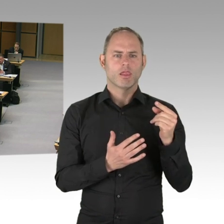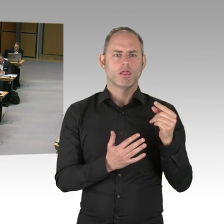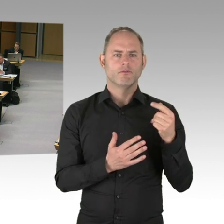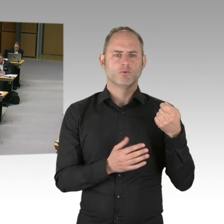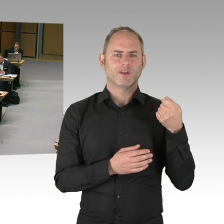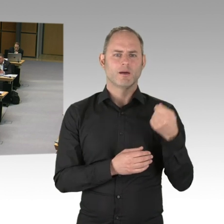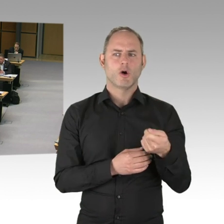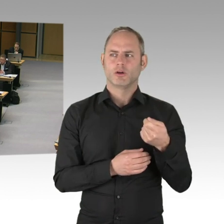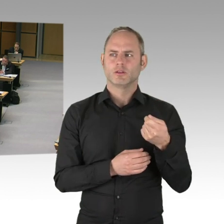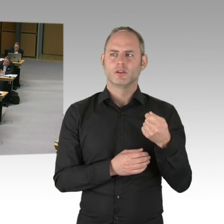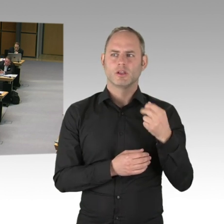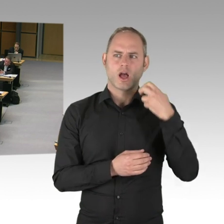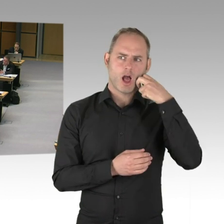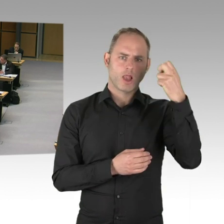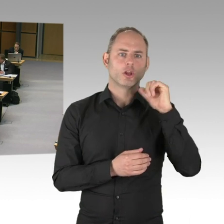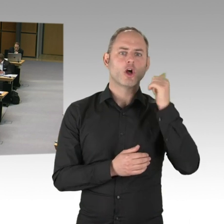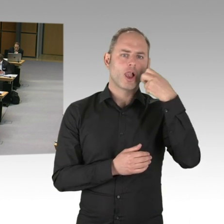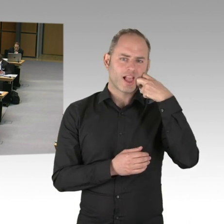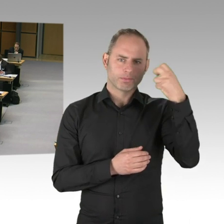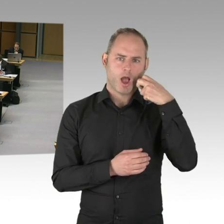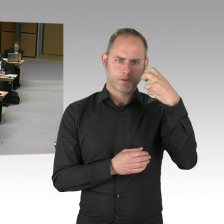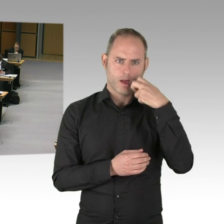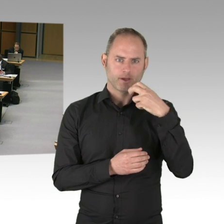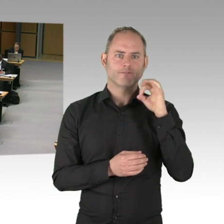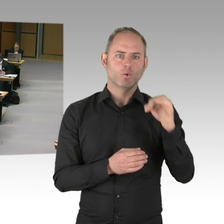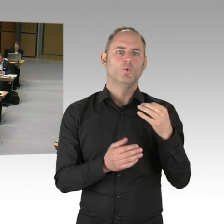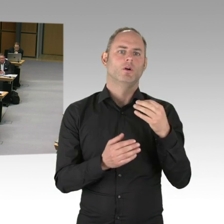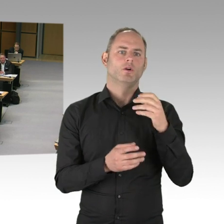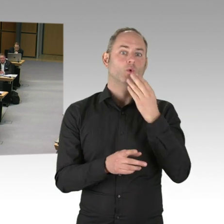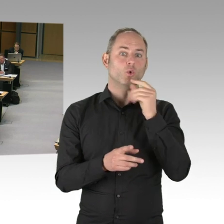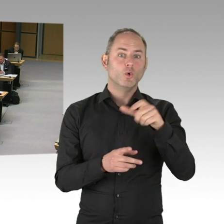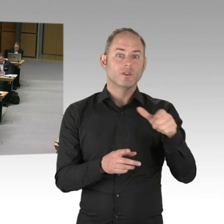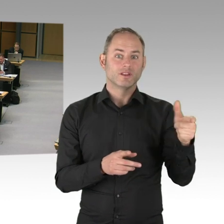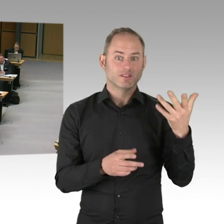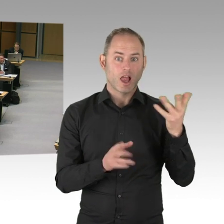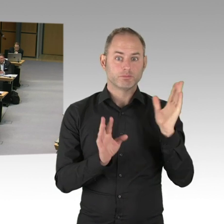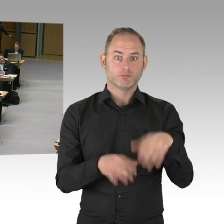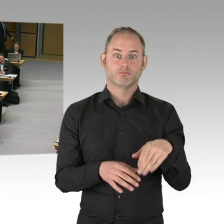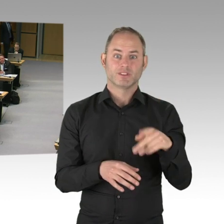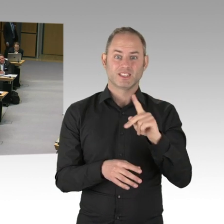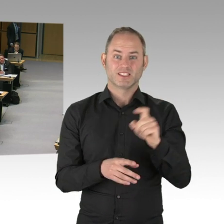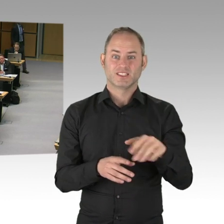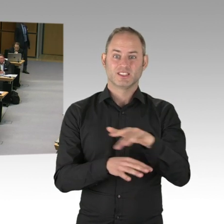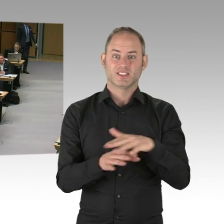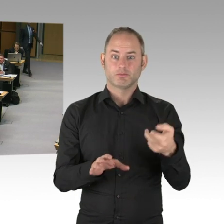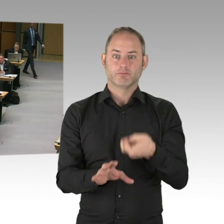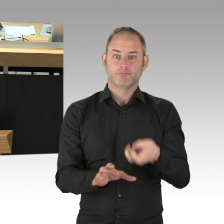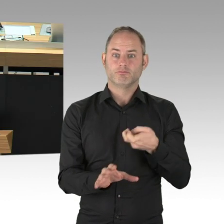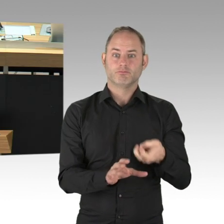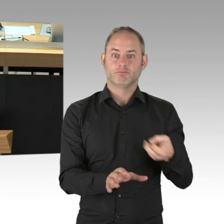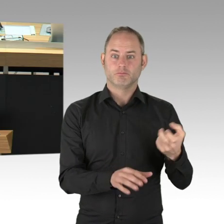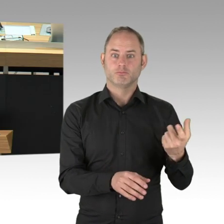Strand. Glücklicherweise wurde Frau Roos' Vorschlag, diesen Zahn in die Stelen des Denkmals unserer Schande